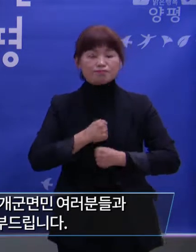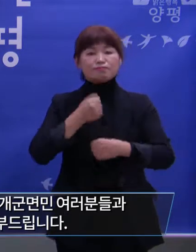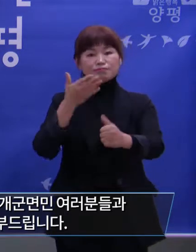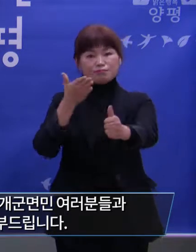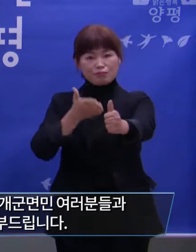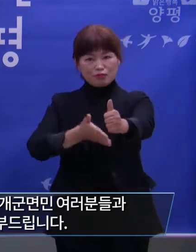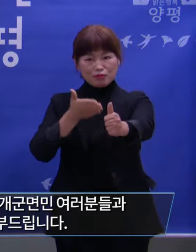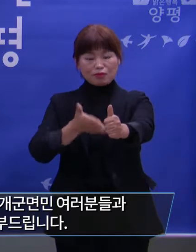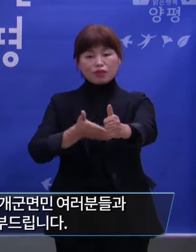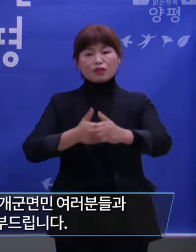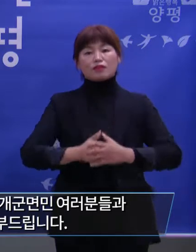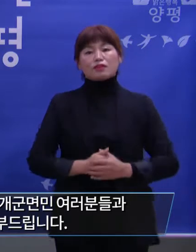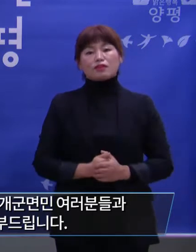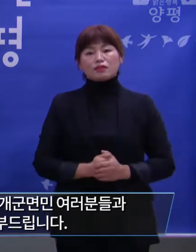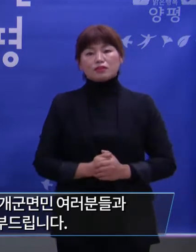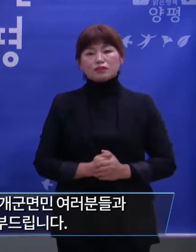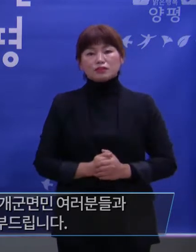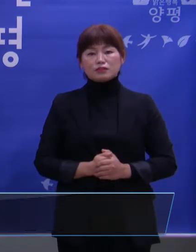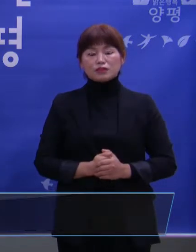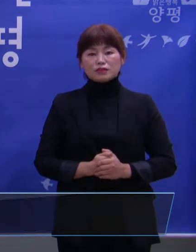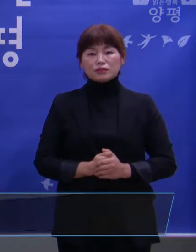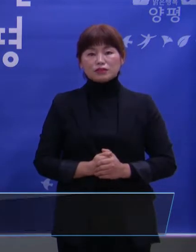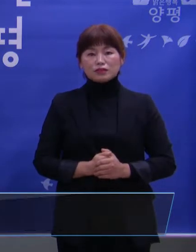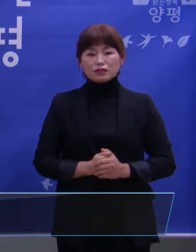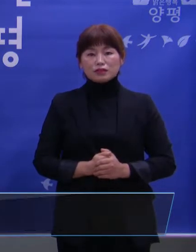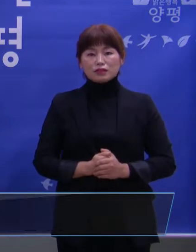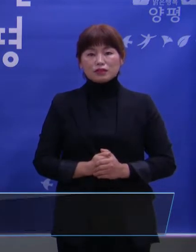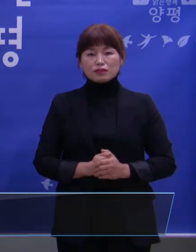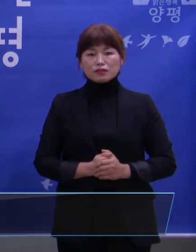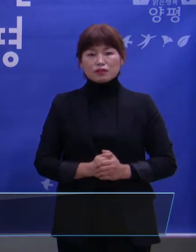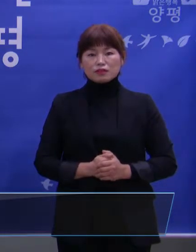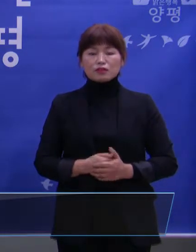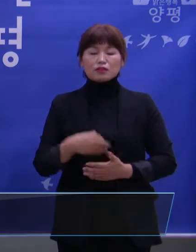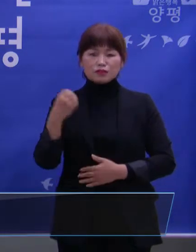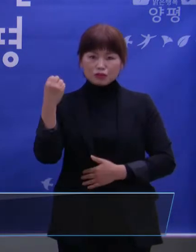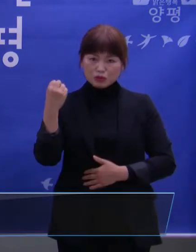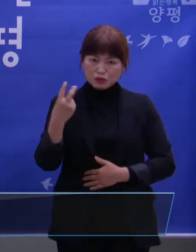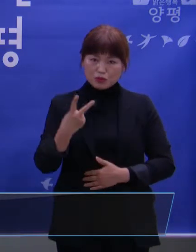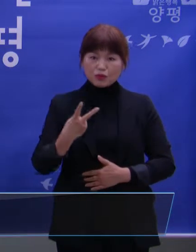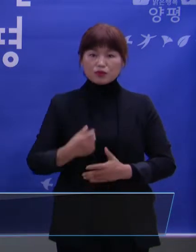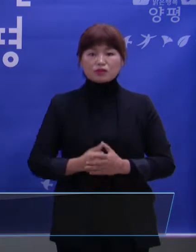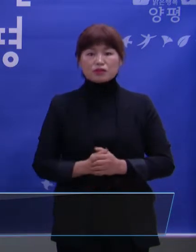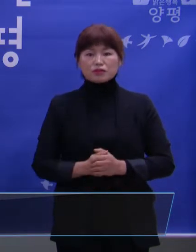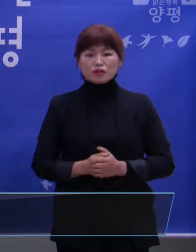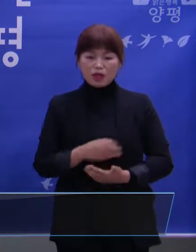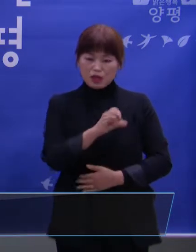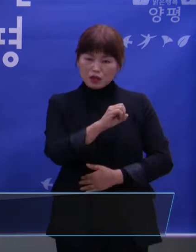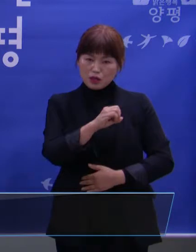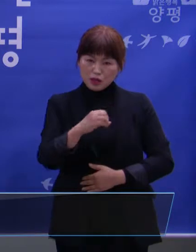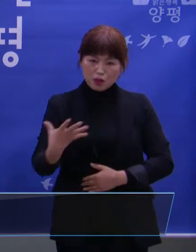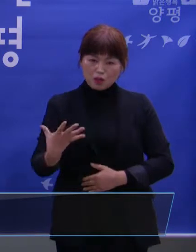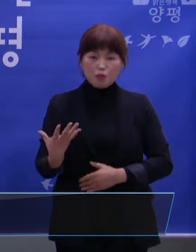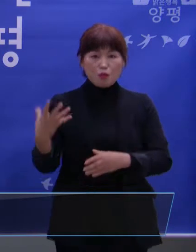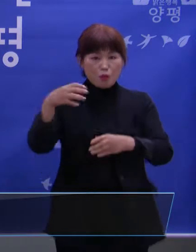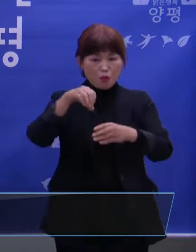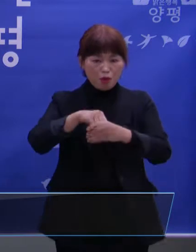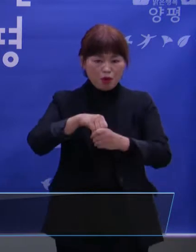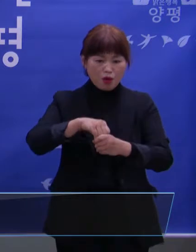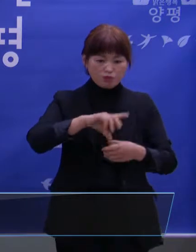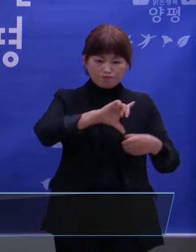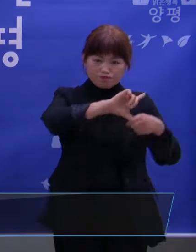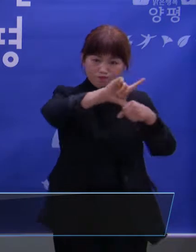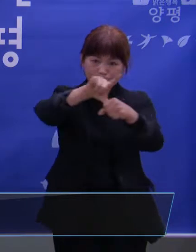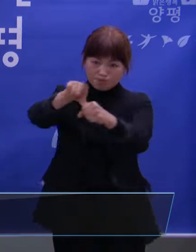것을 당부드립니다. 특히 우리 군을 포함한 수도권